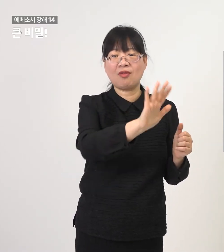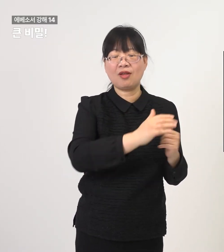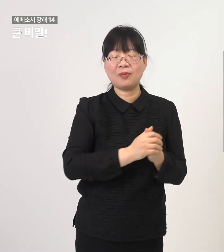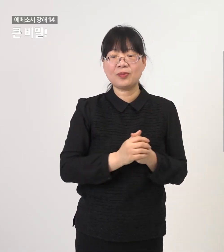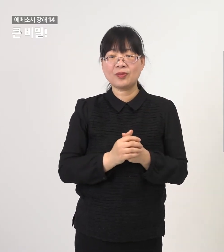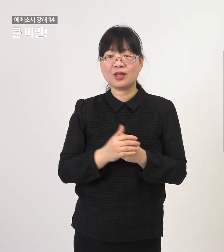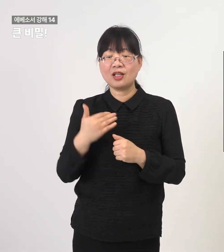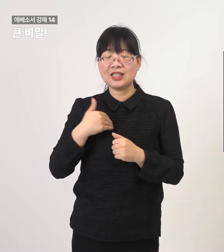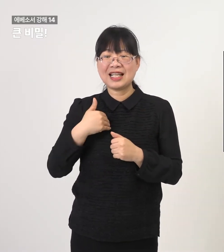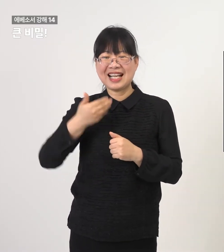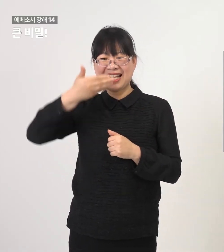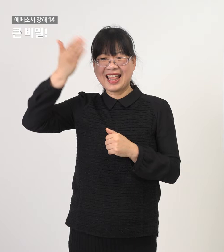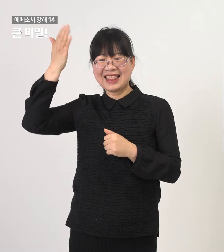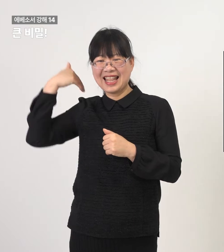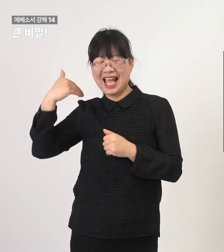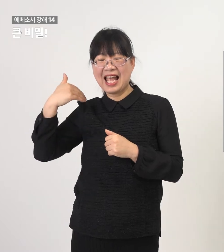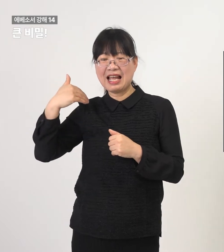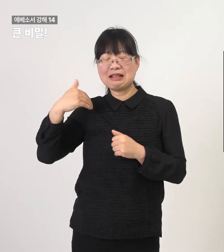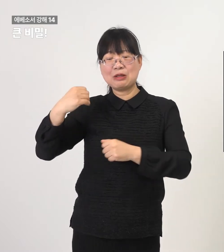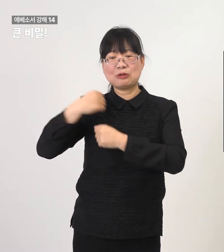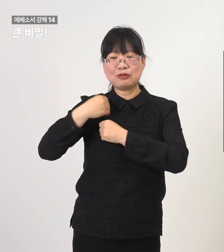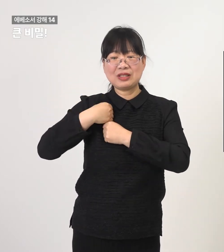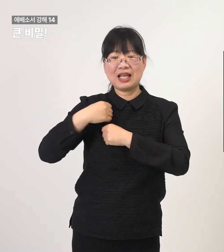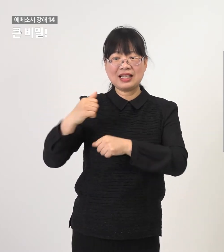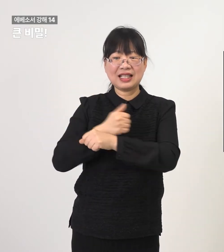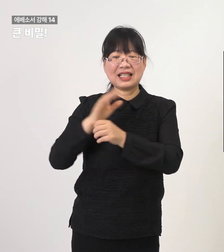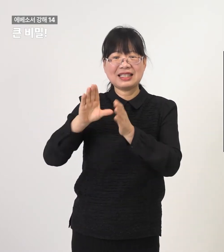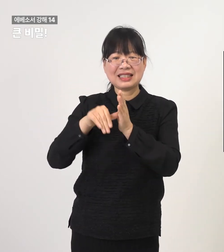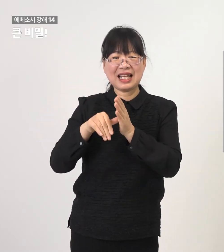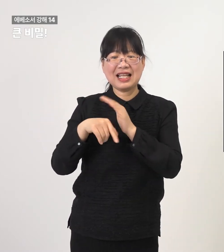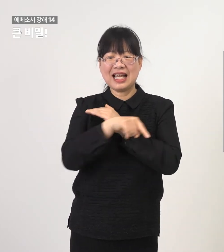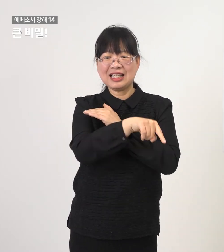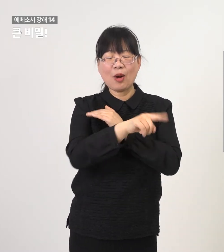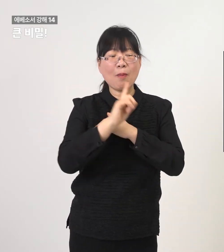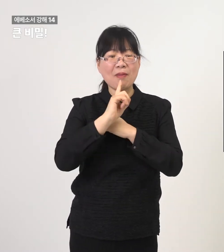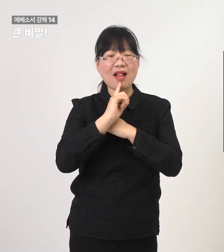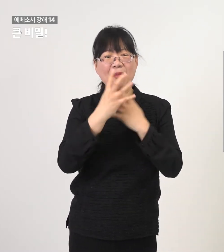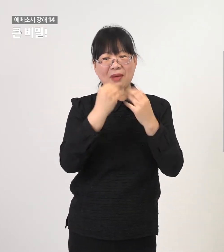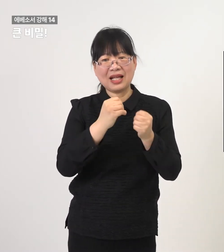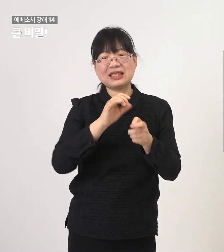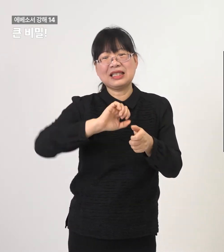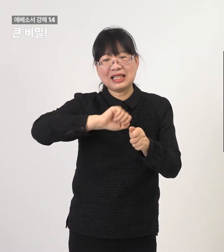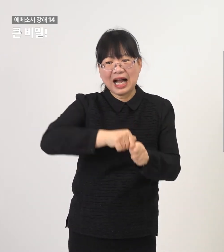뭐 이런 아류의 수사어들이 군에서 굉장히 많았어요.